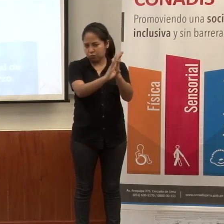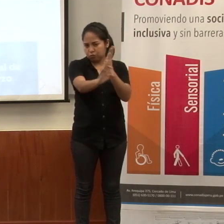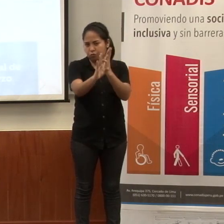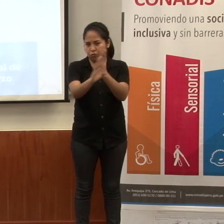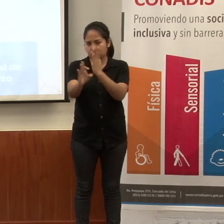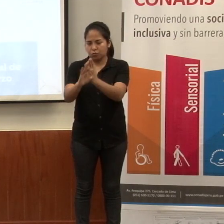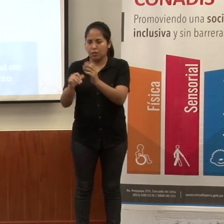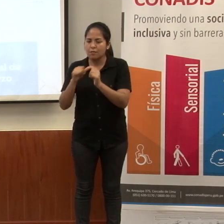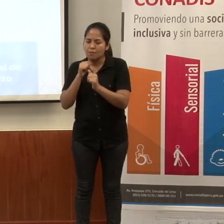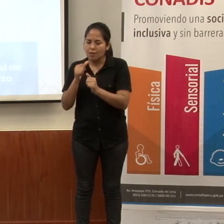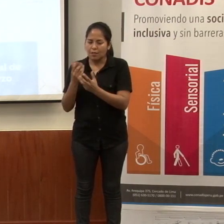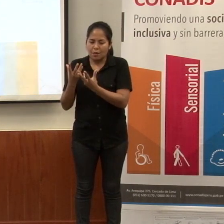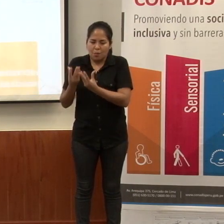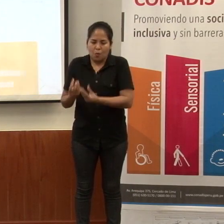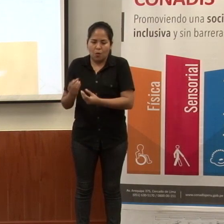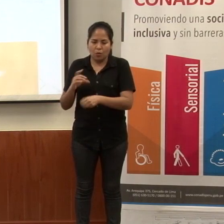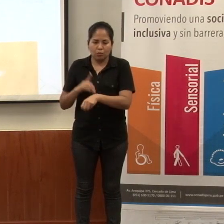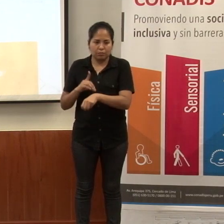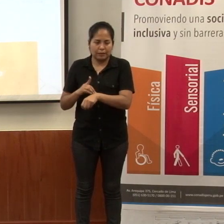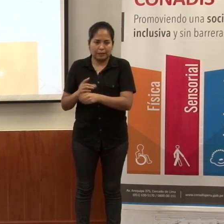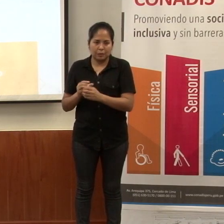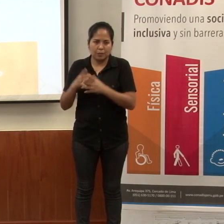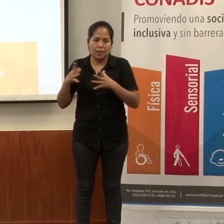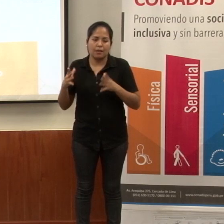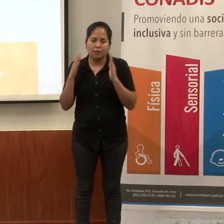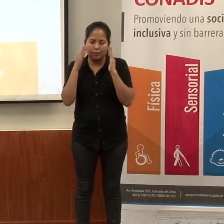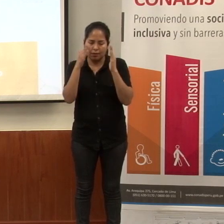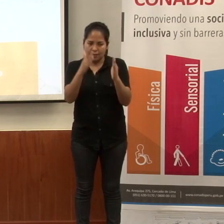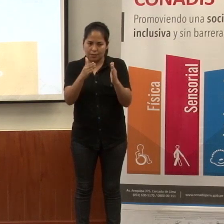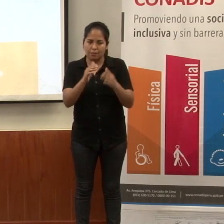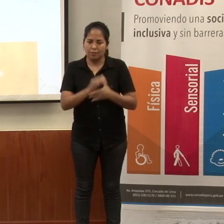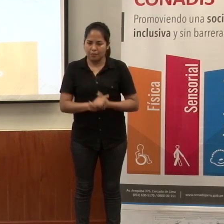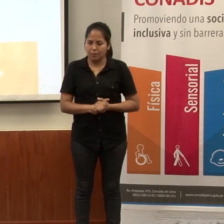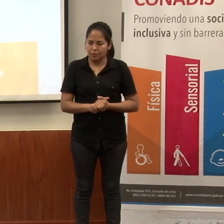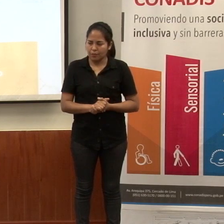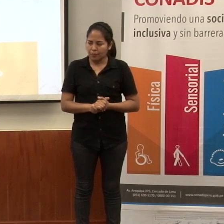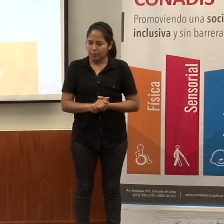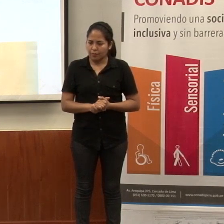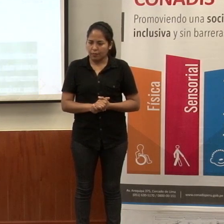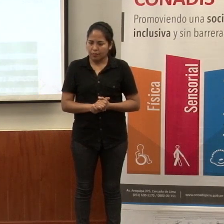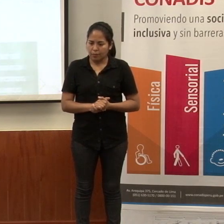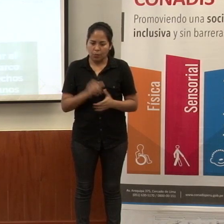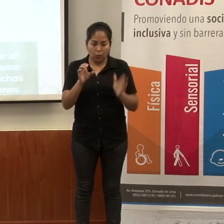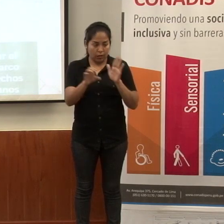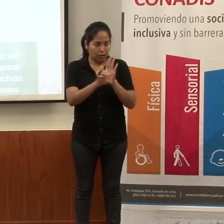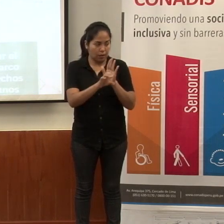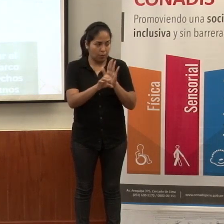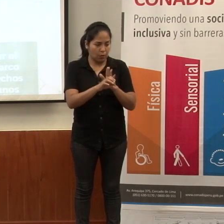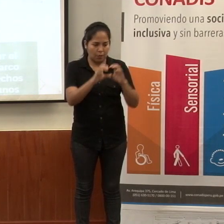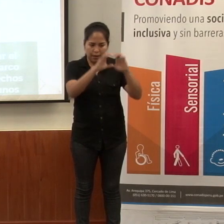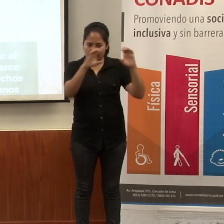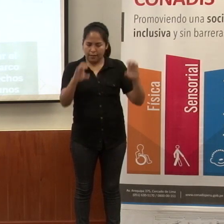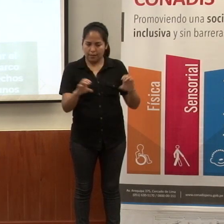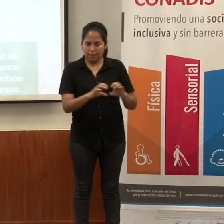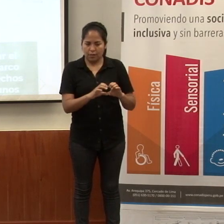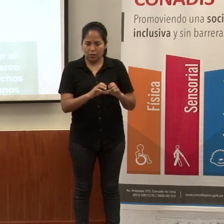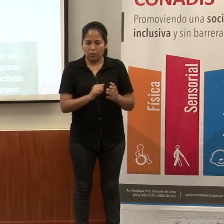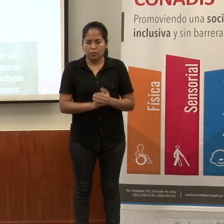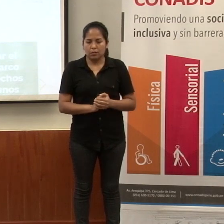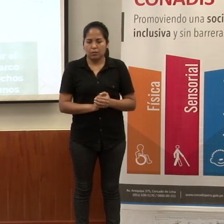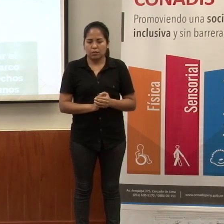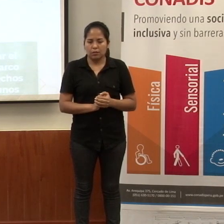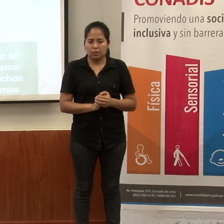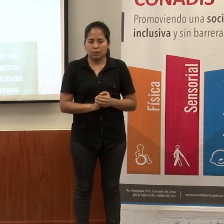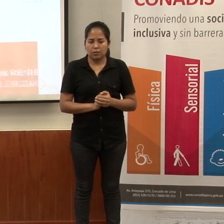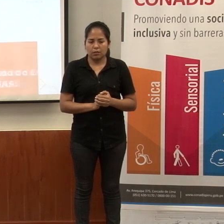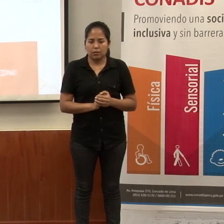No hemos crecido en función a la población. Eso es real. Entonces, por ejemplo, para la certificación, nuestro principal